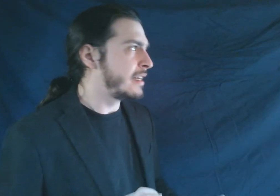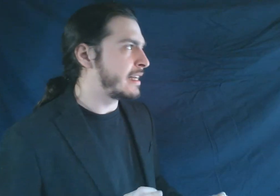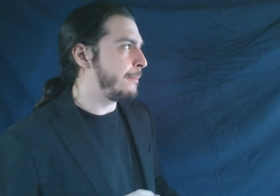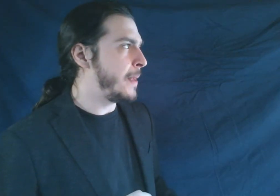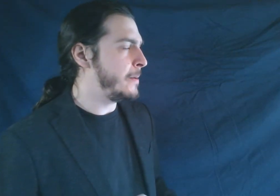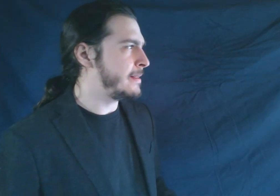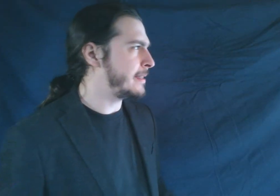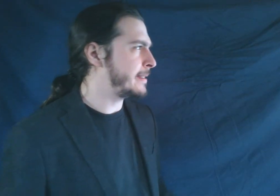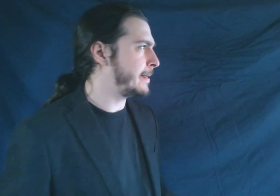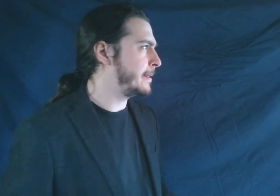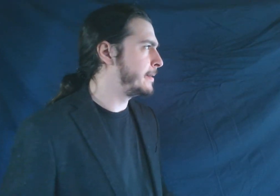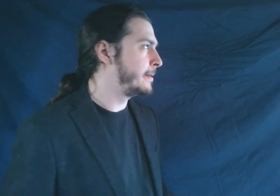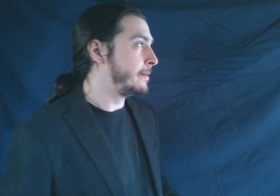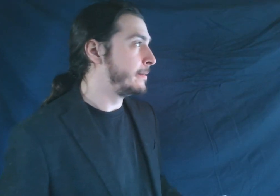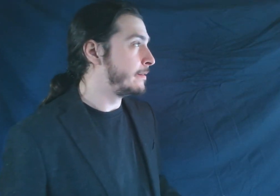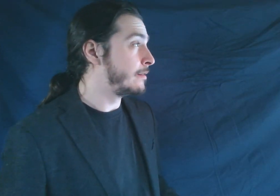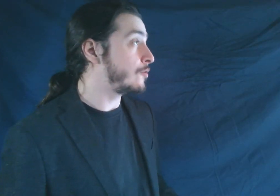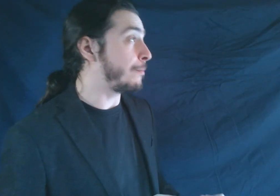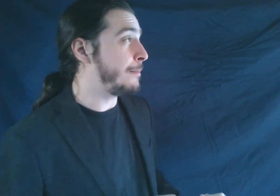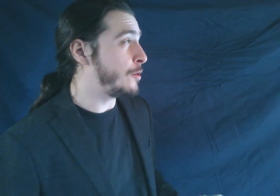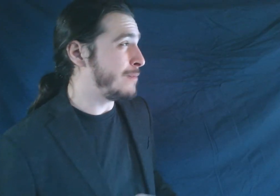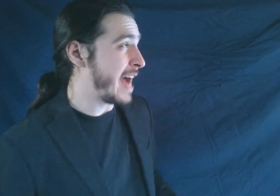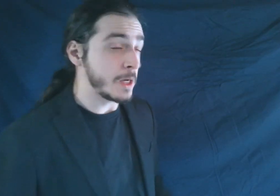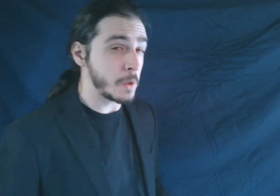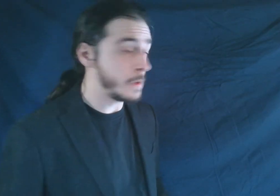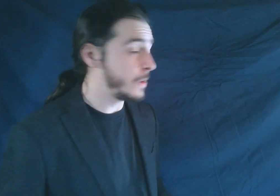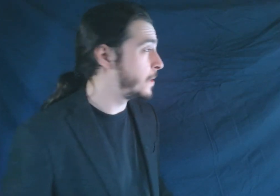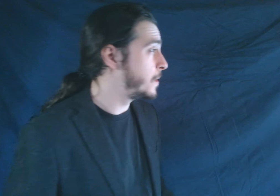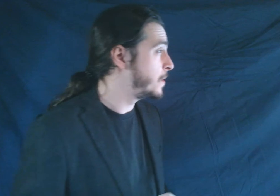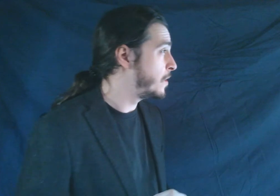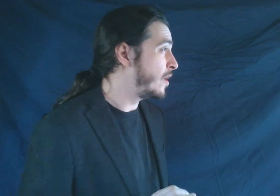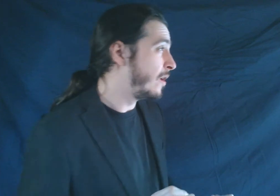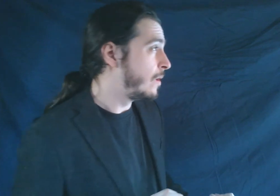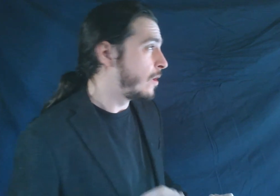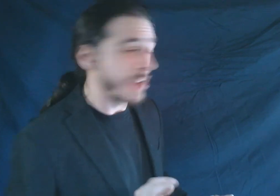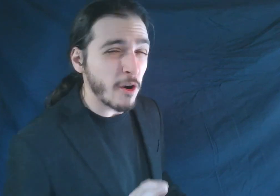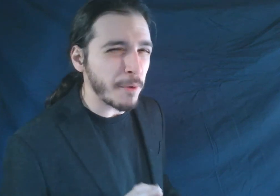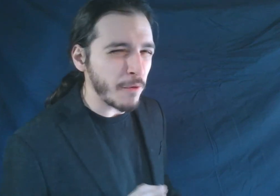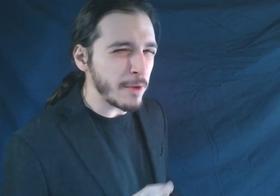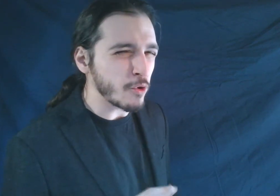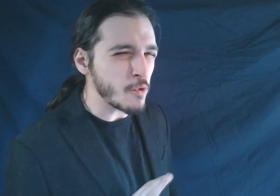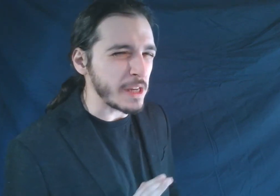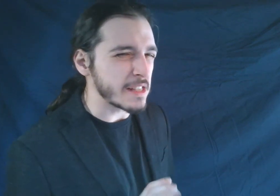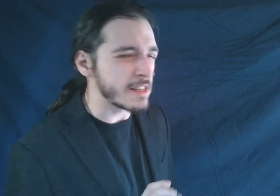Pello in testa, soprabito bianco, che copre un abito scurissimo.